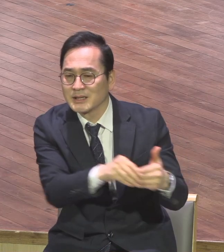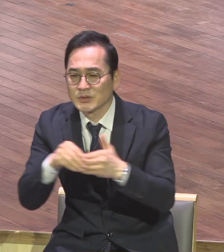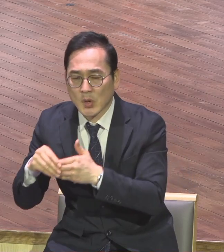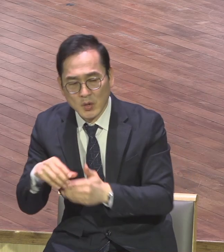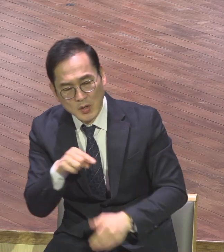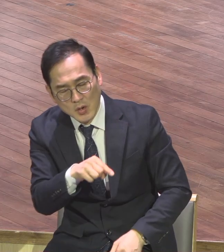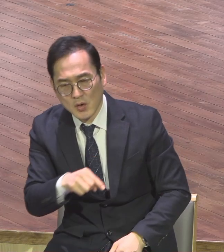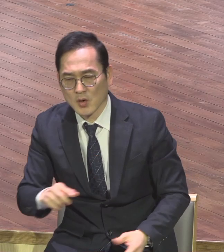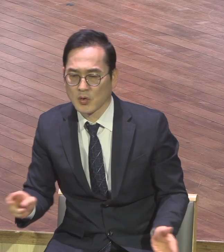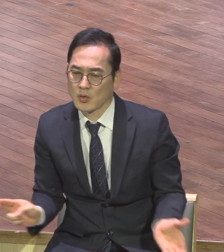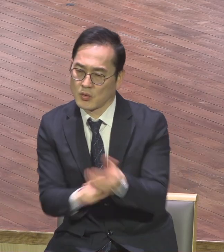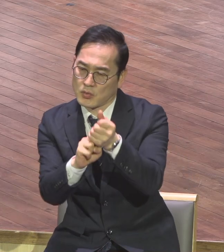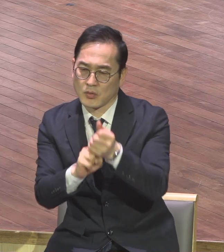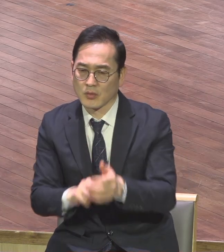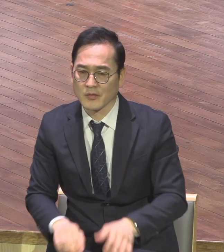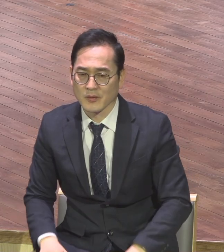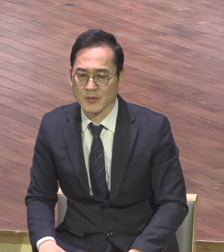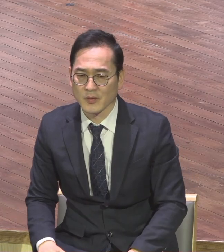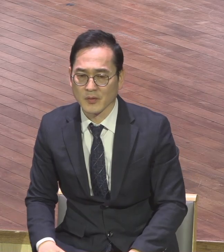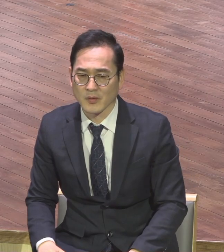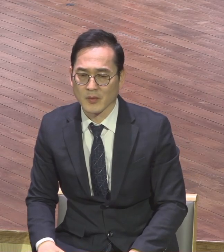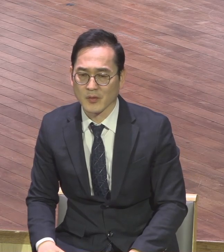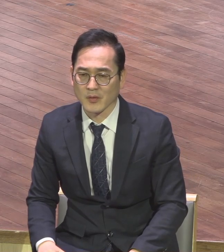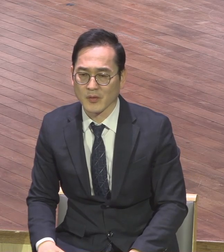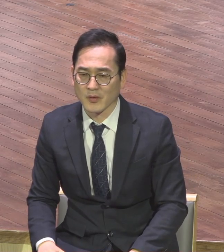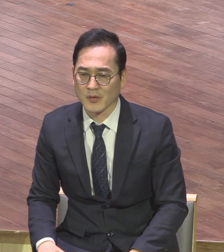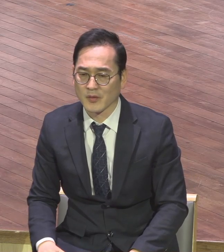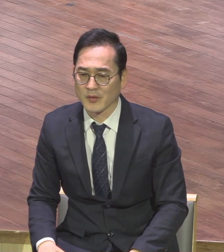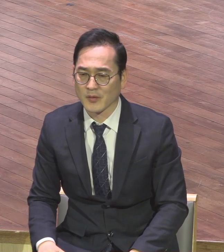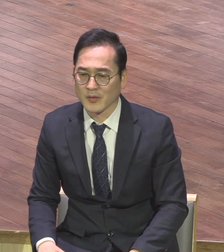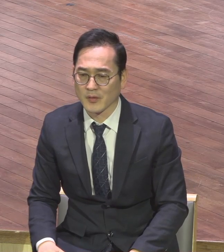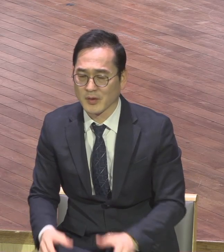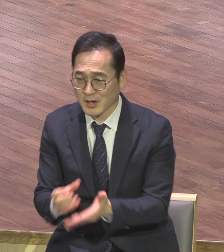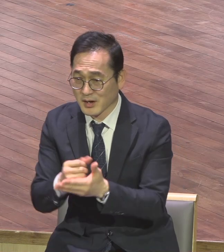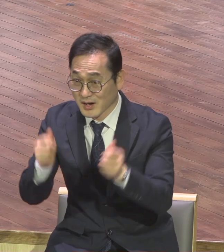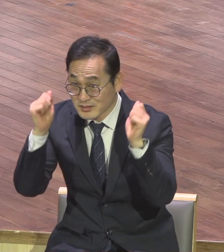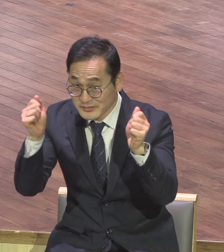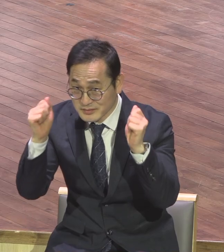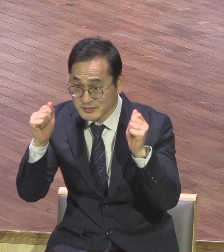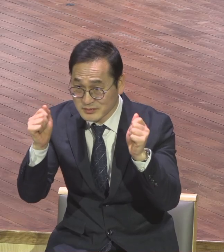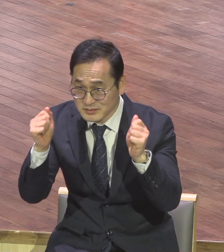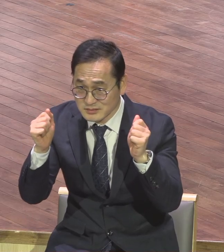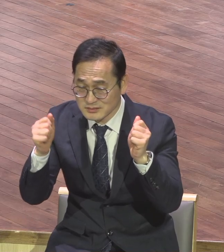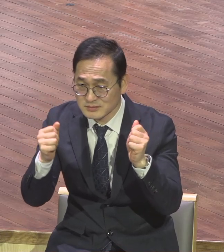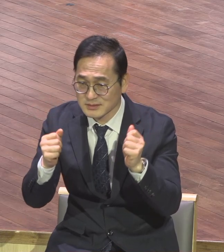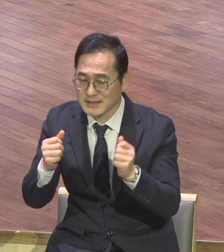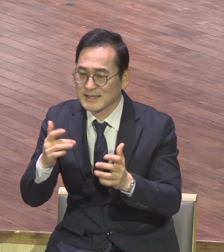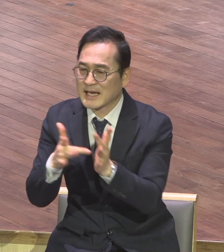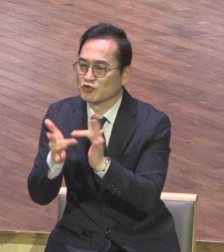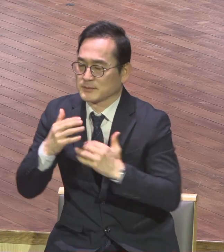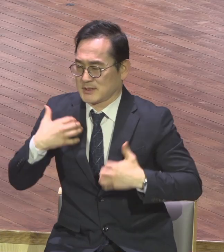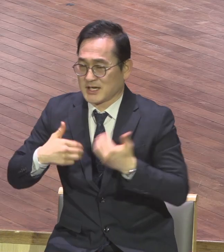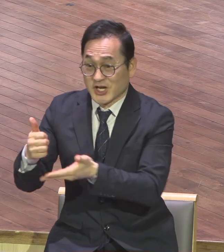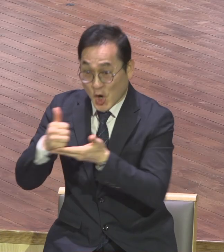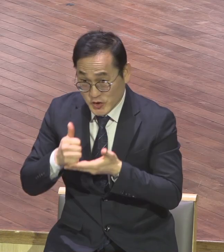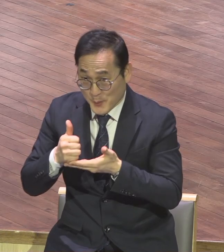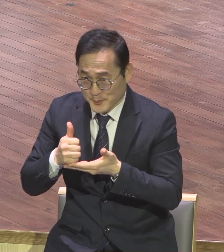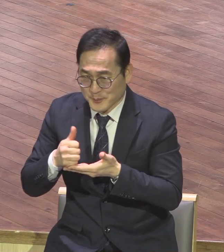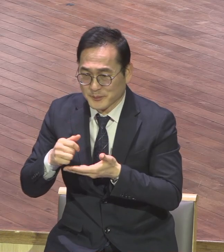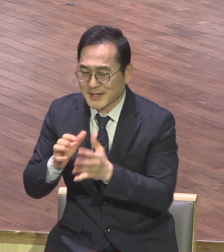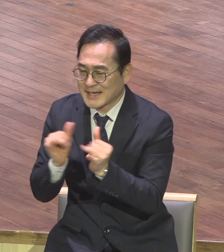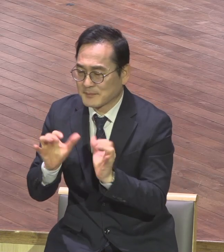큰 거예요. 무속 전문 교회 모든 관계된 우리 사역자들 하나님 큰 축복 주실 것입니다.